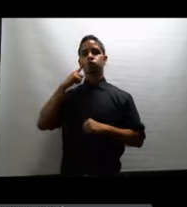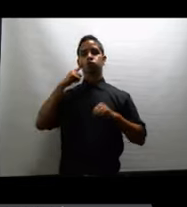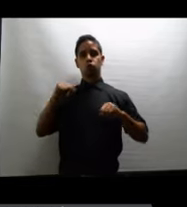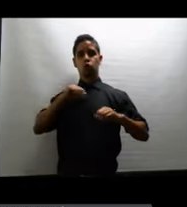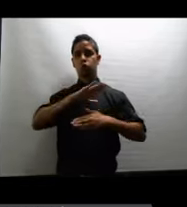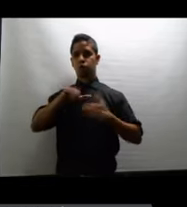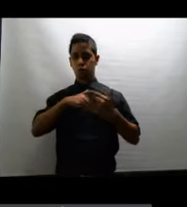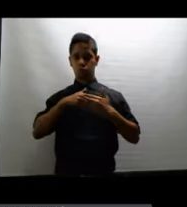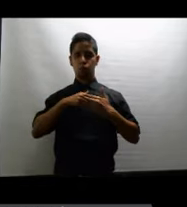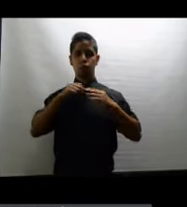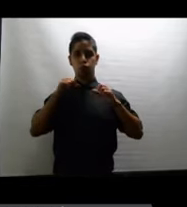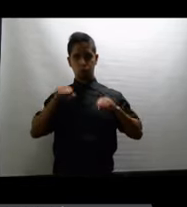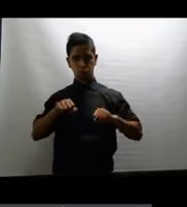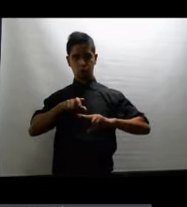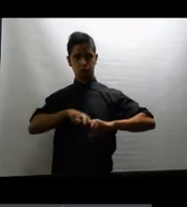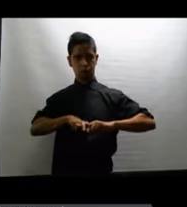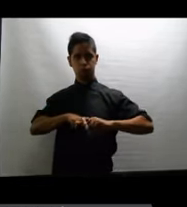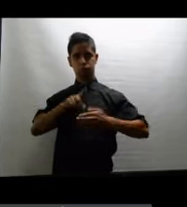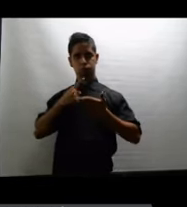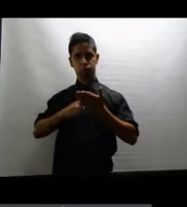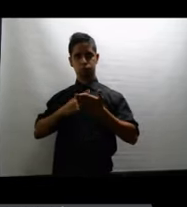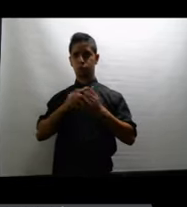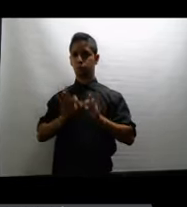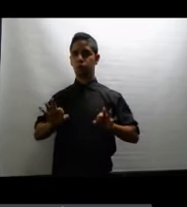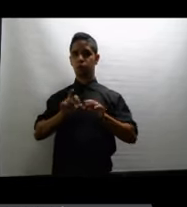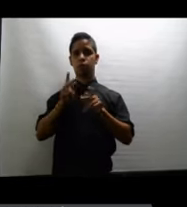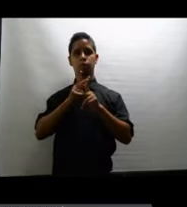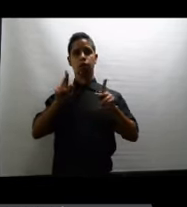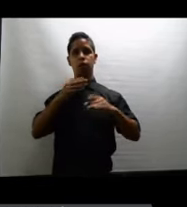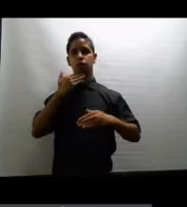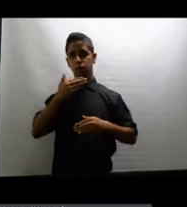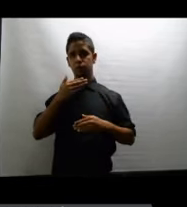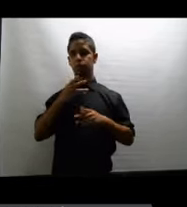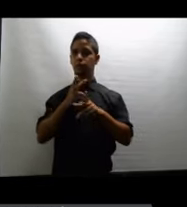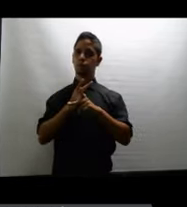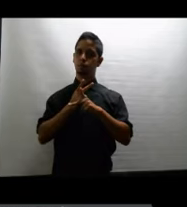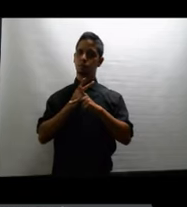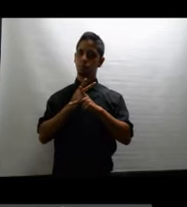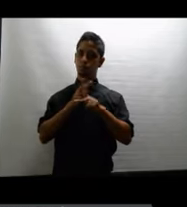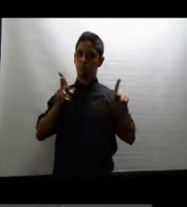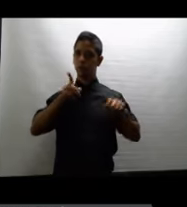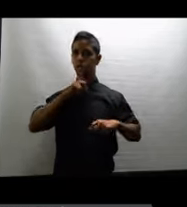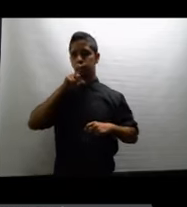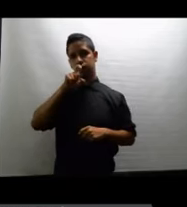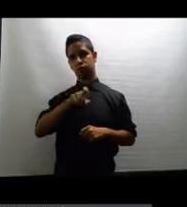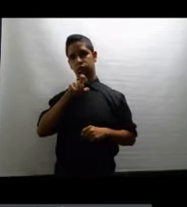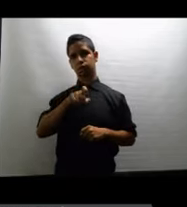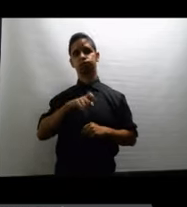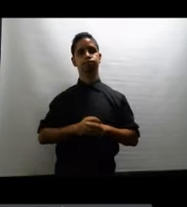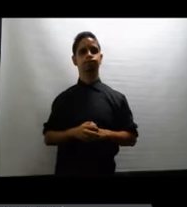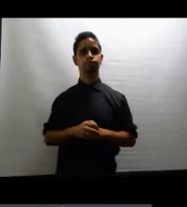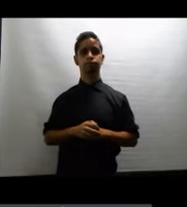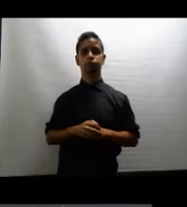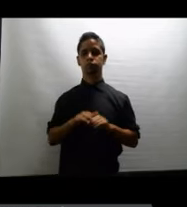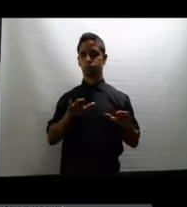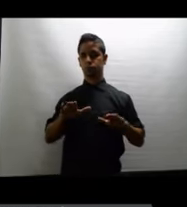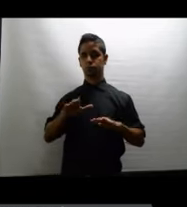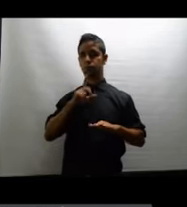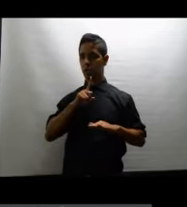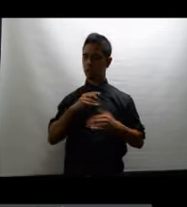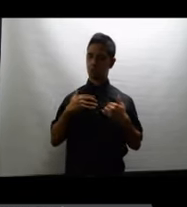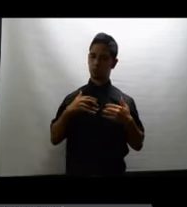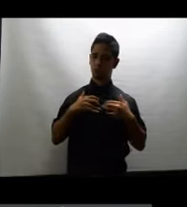dialogar y, como tú dices... Paz y bien. Pero mucha paz, porque de verdad nos hace falta. Cógelo con calma. Vamos a